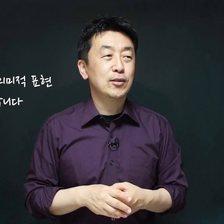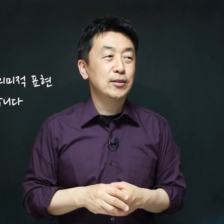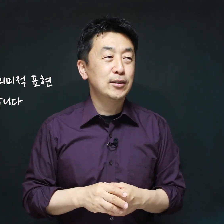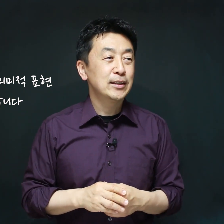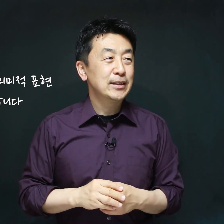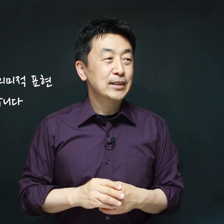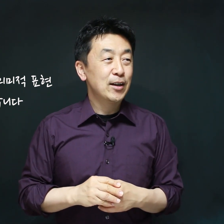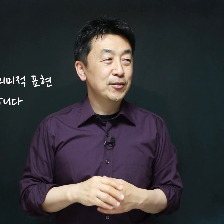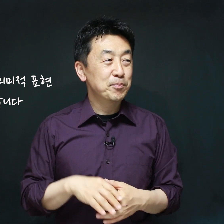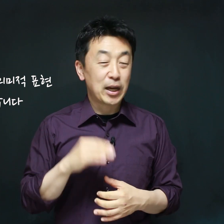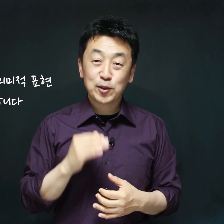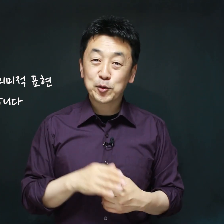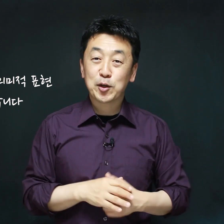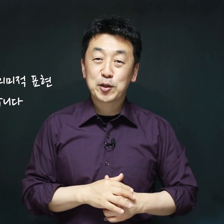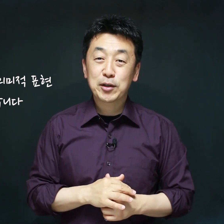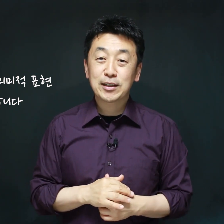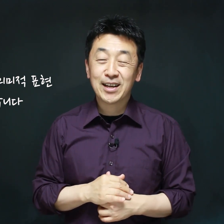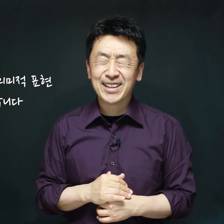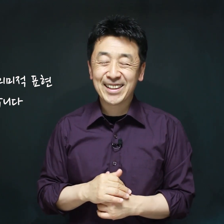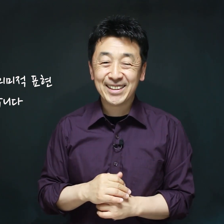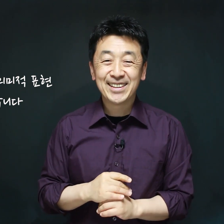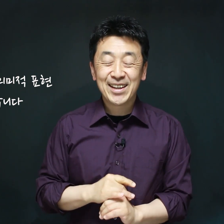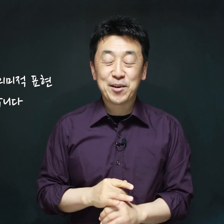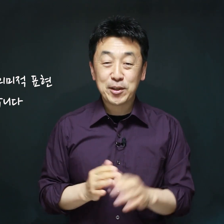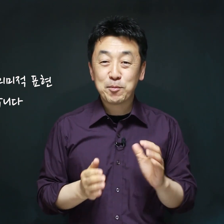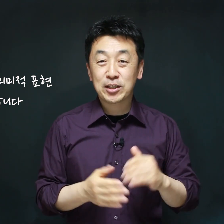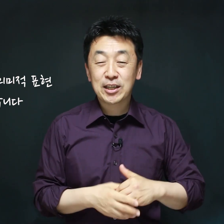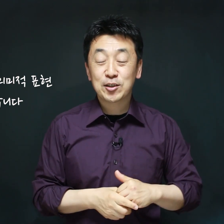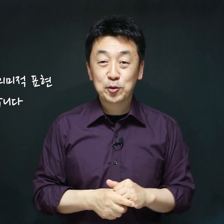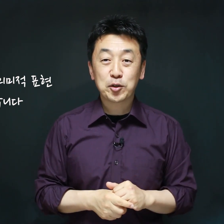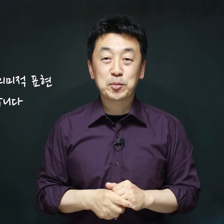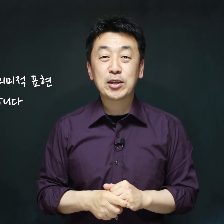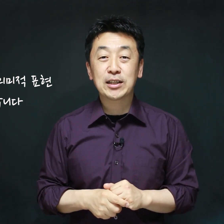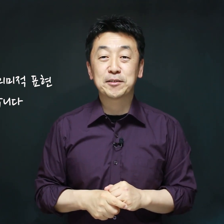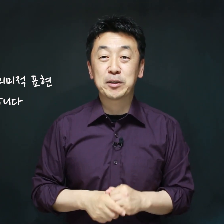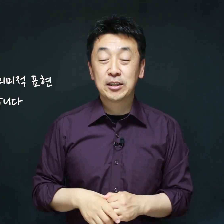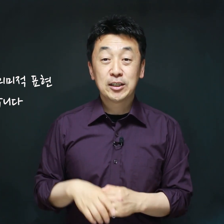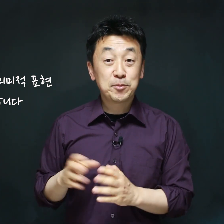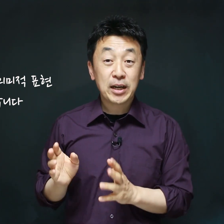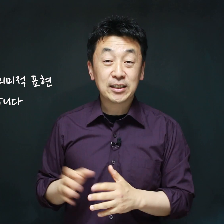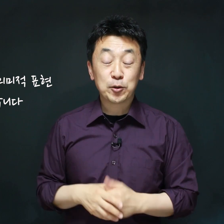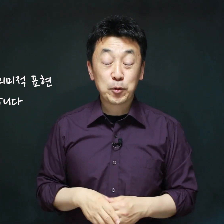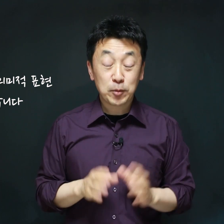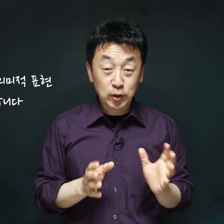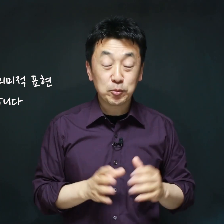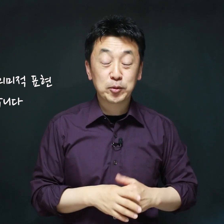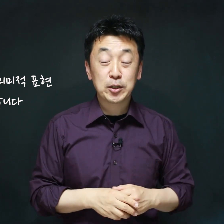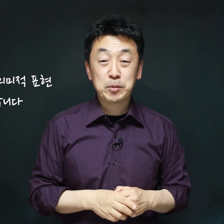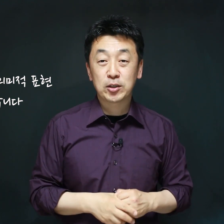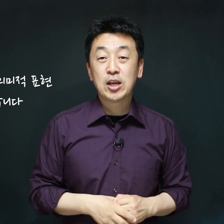뉴스에서 한 반 정도 나온다고 해야 되나? 네. 왜냐하면 기계적인 통역이 필요한 때가 있습니다. 의미가 아니라. 왜냐하면 어떤 부분이냐면